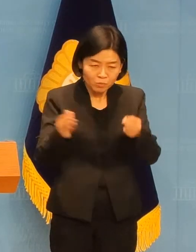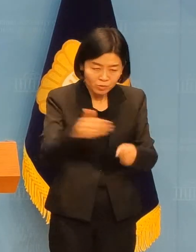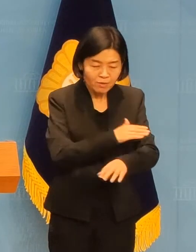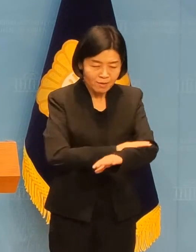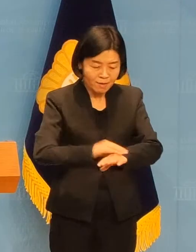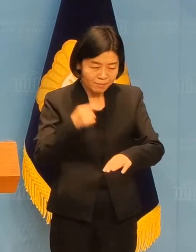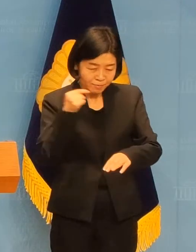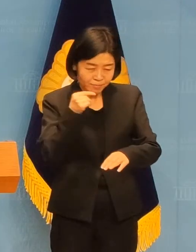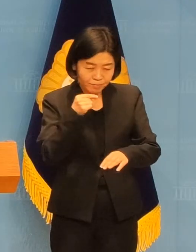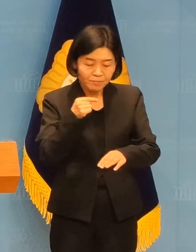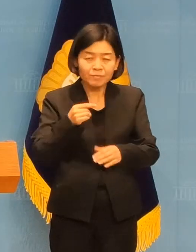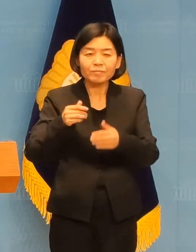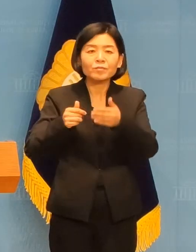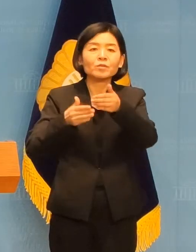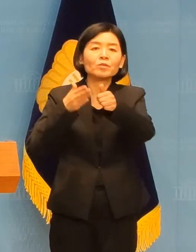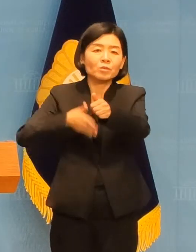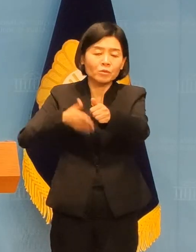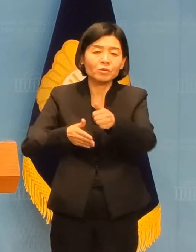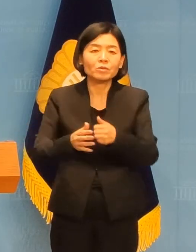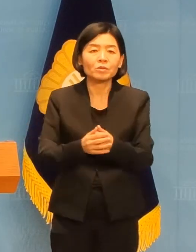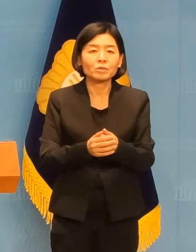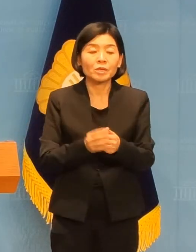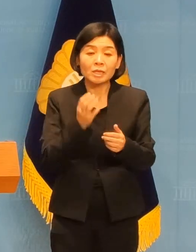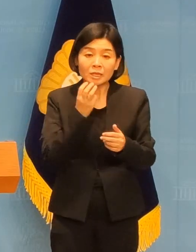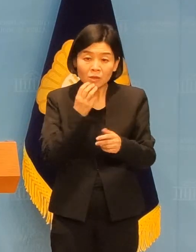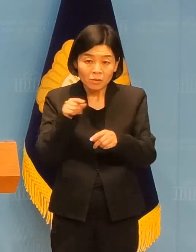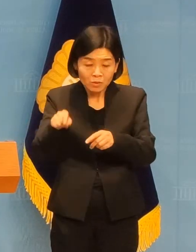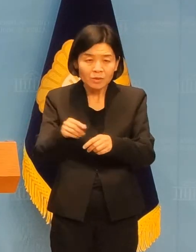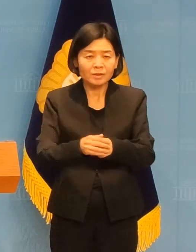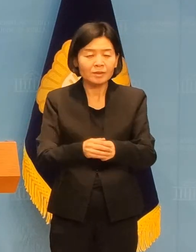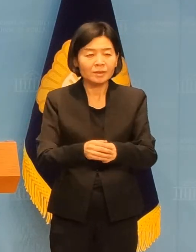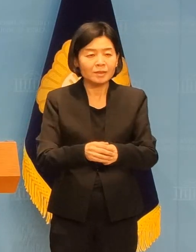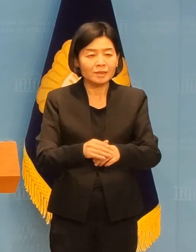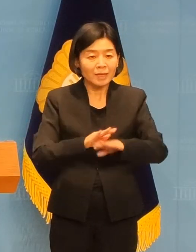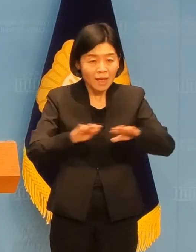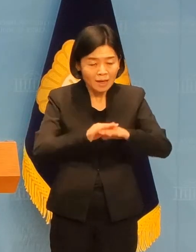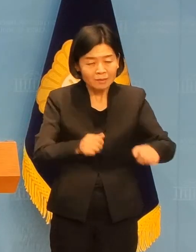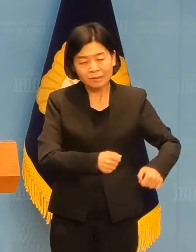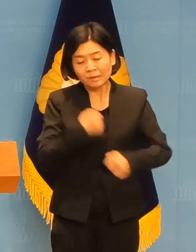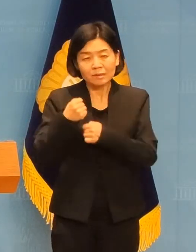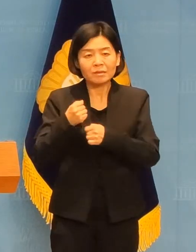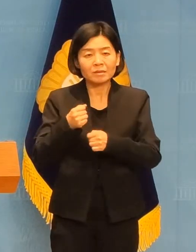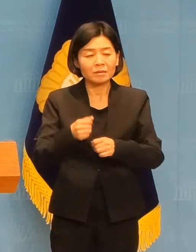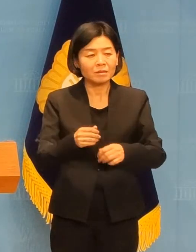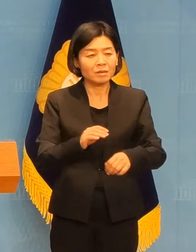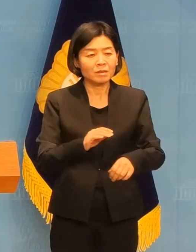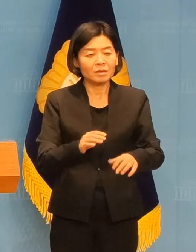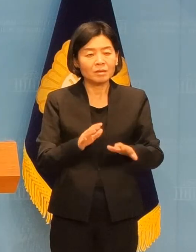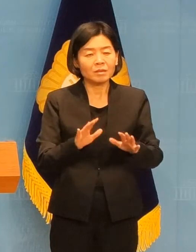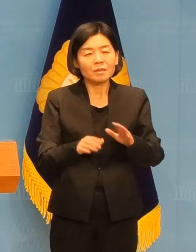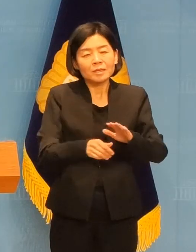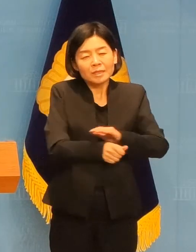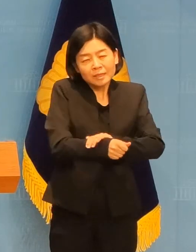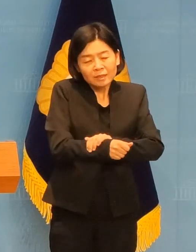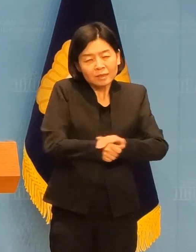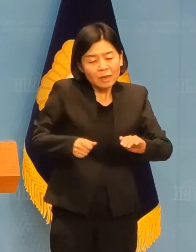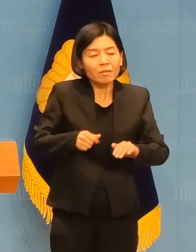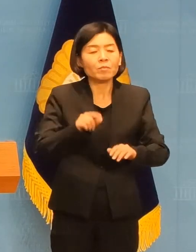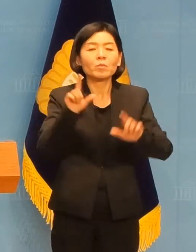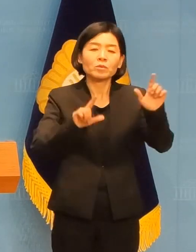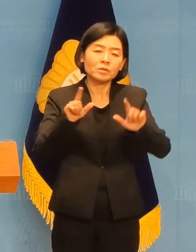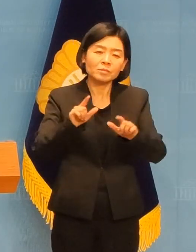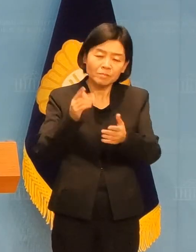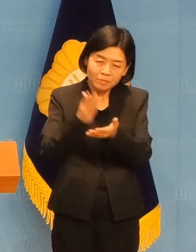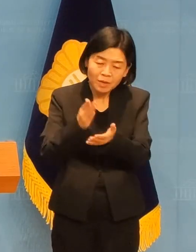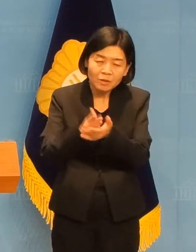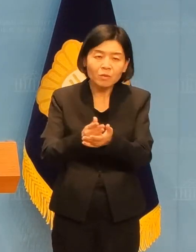요구합니다. 서울시는 늑장 대응과 책임 회피를 즉각 중단하고 시민 안전을 최우선으로 한